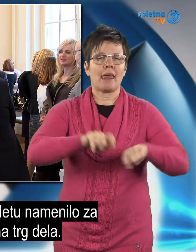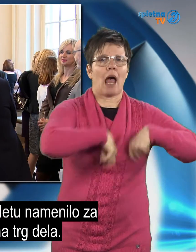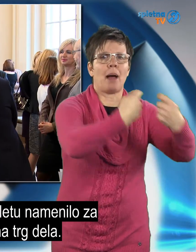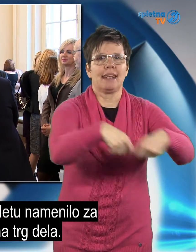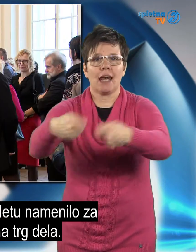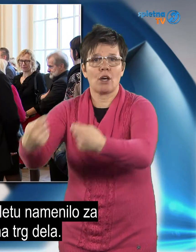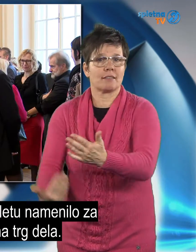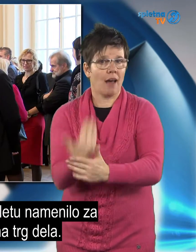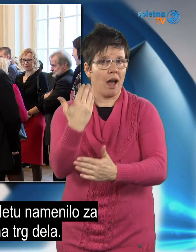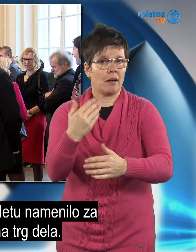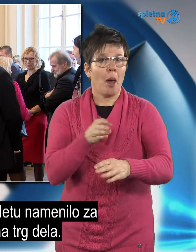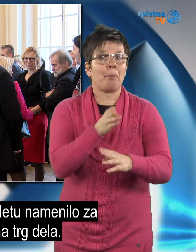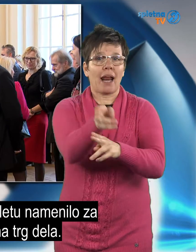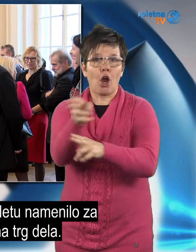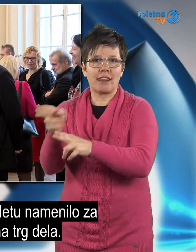mladih na trg dela.